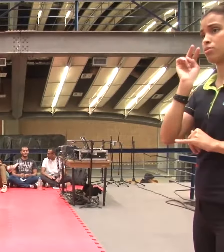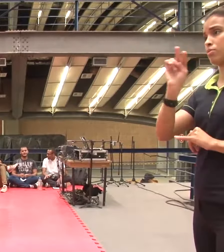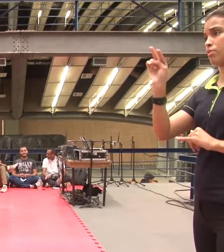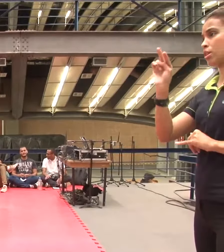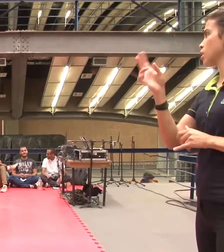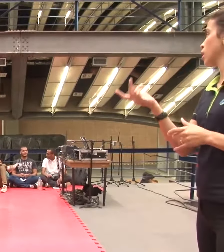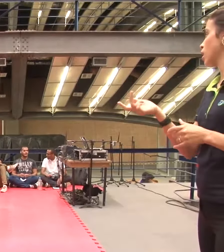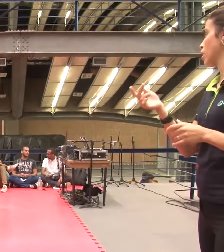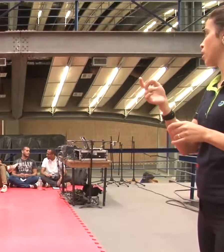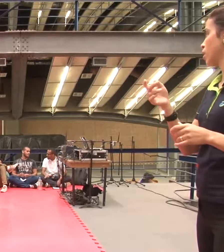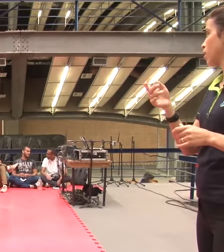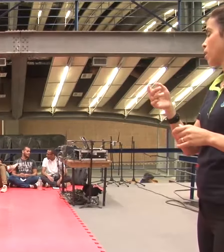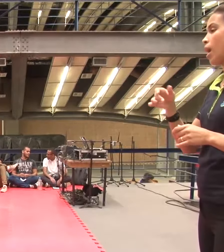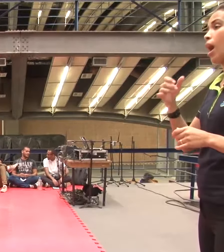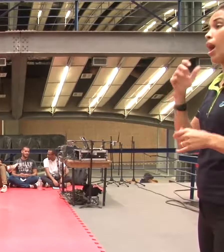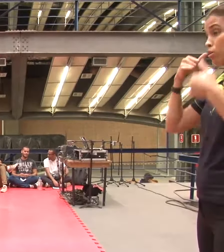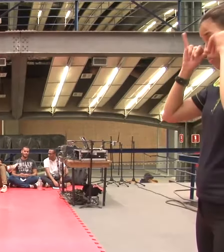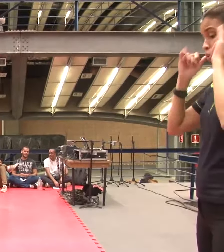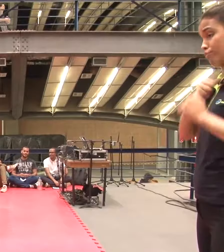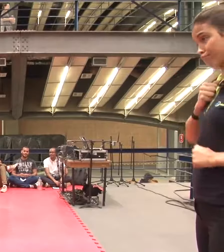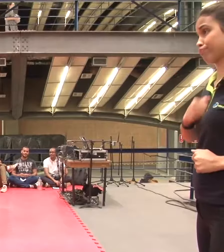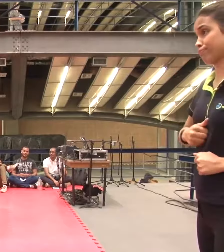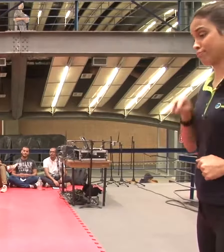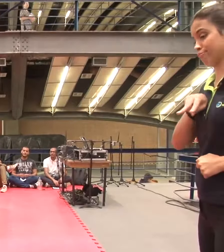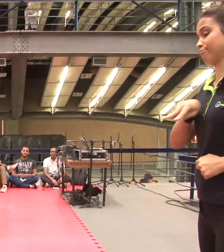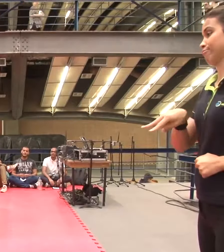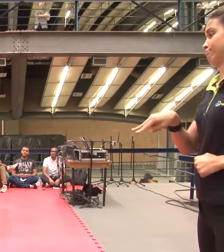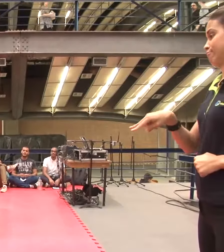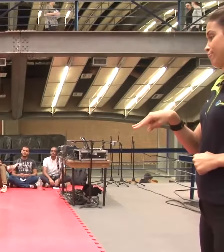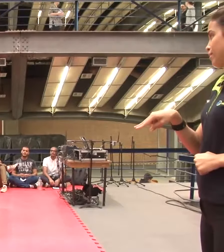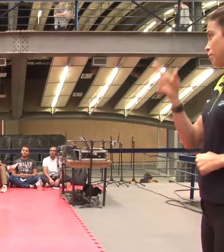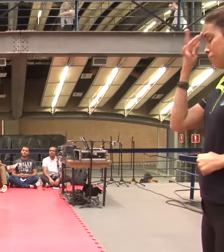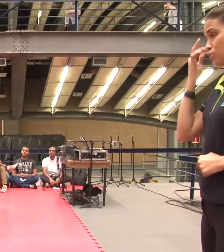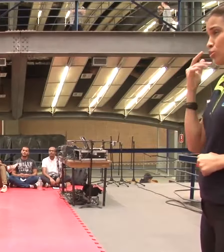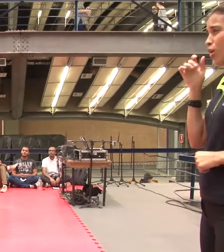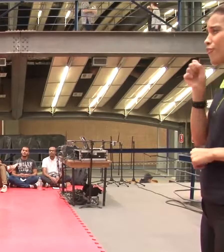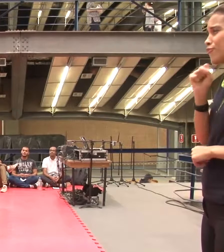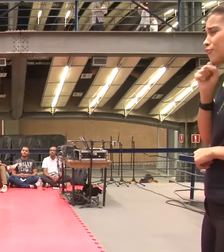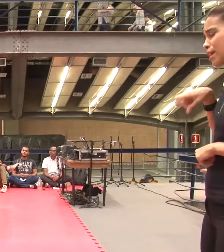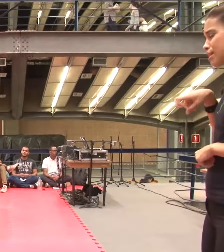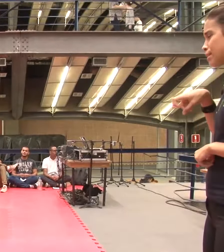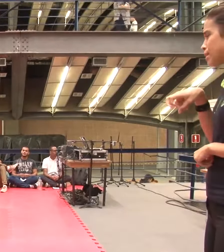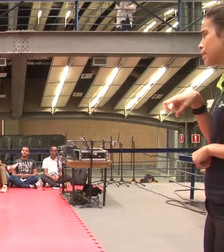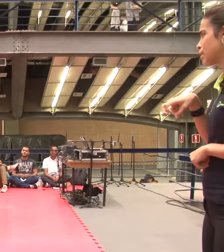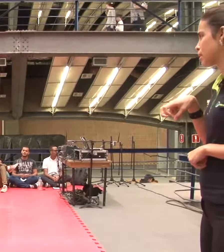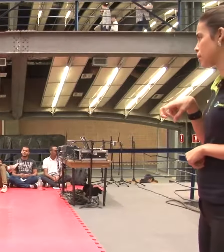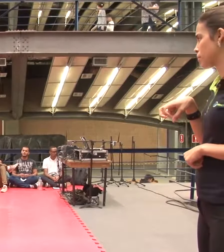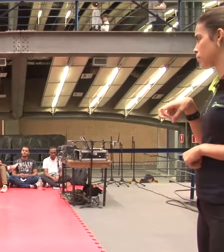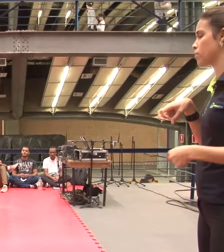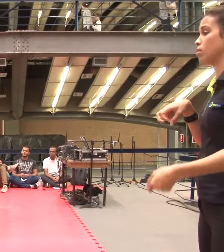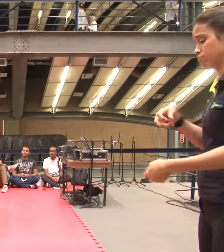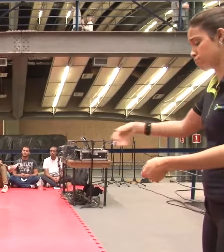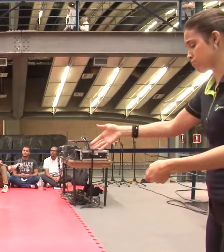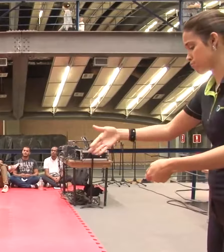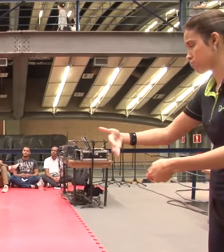Aí volta o meio, vai lá, boi, e consome meio caminho. Aí vem a senhorinha que mora na cidade, que tem um artigo, pega o cozinho